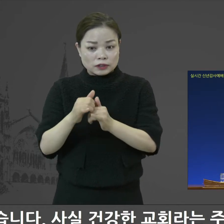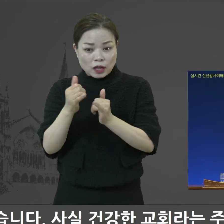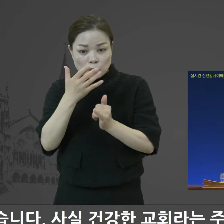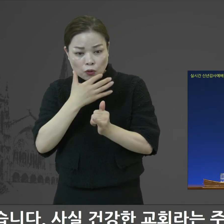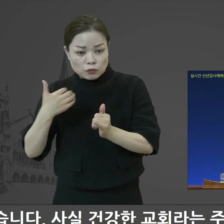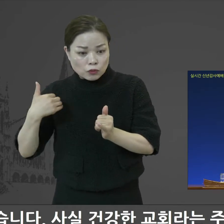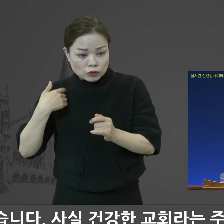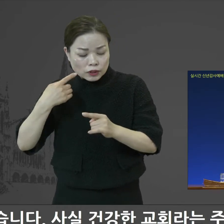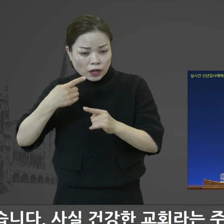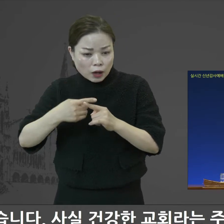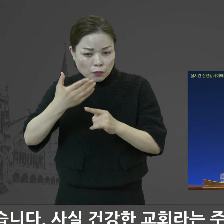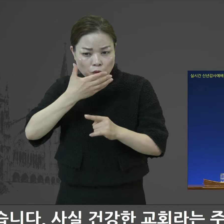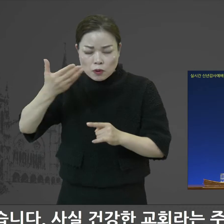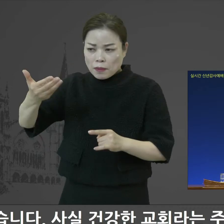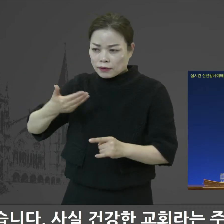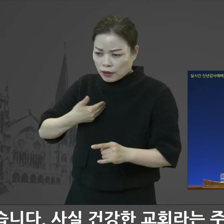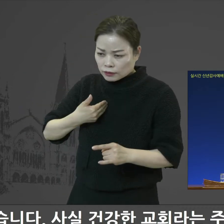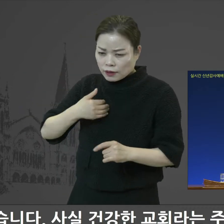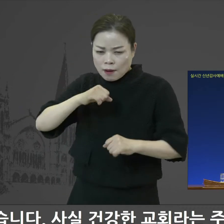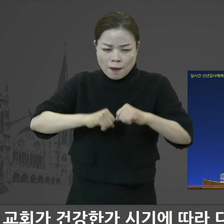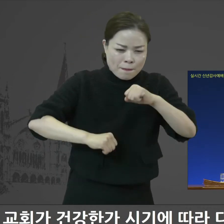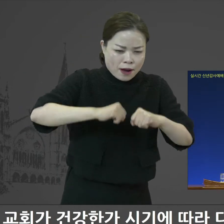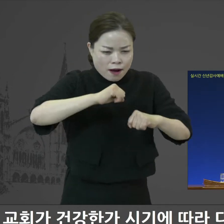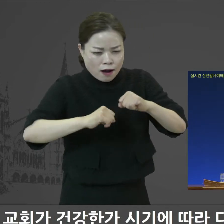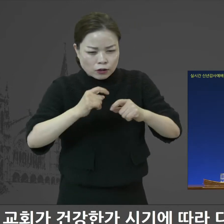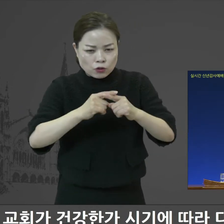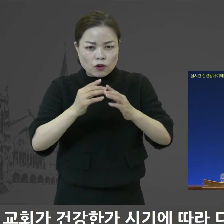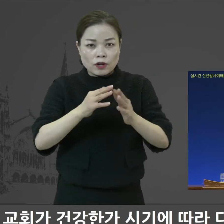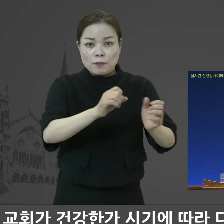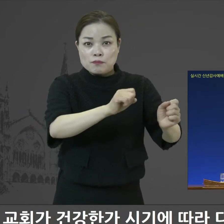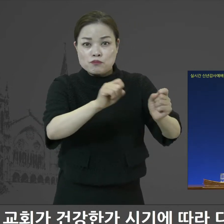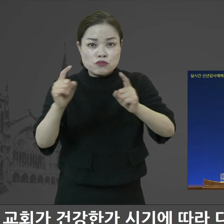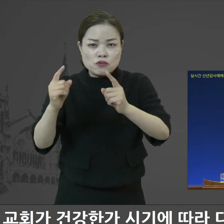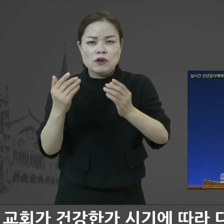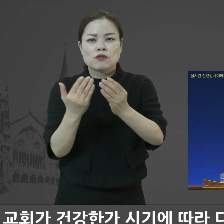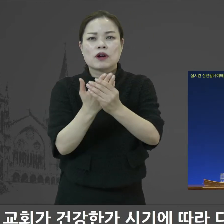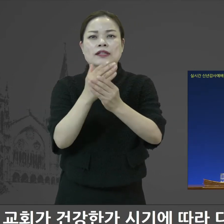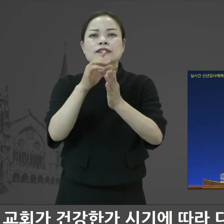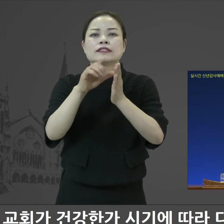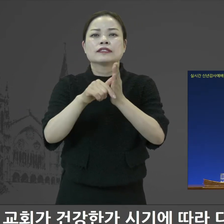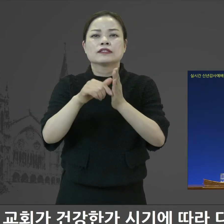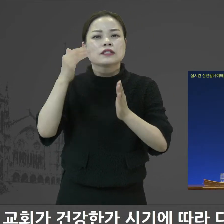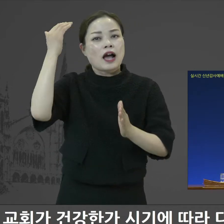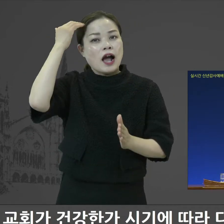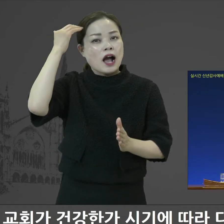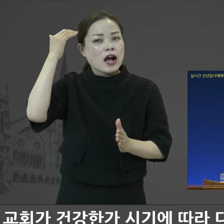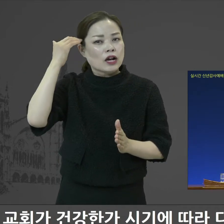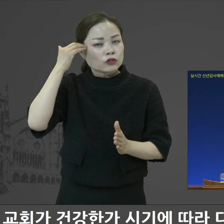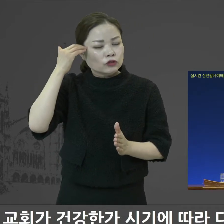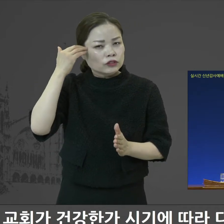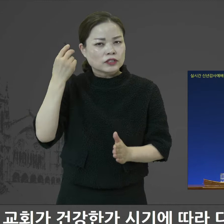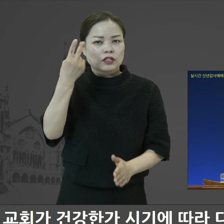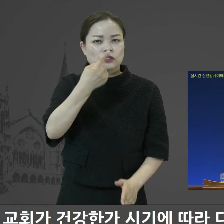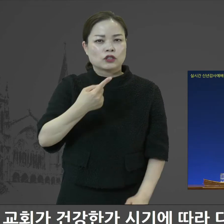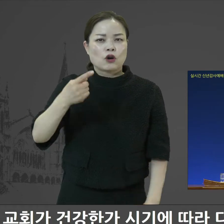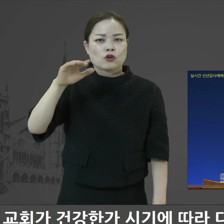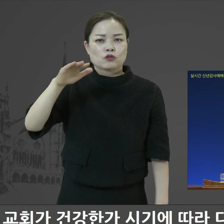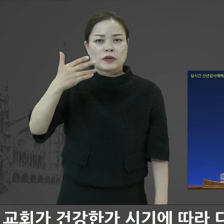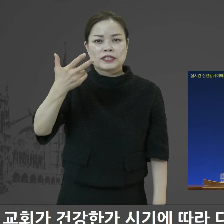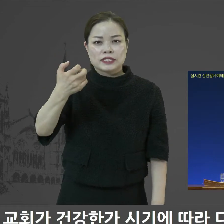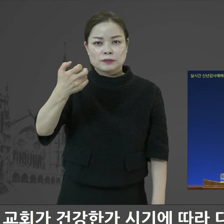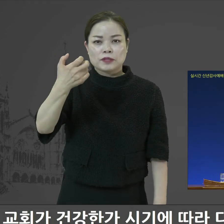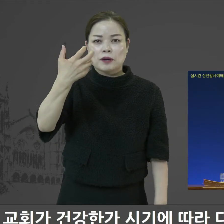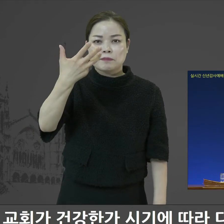복음을 받아들이고 그 복음의 역동력과 함께 교회가 막 부흥하던 시기, 우리나라로 말하면 1970년, 80년,